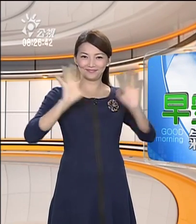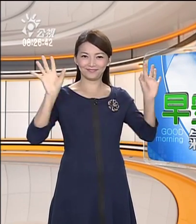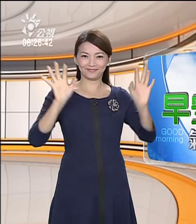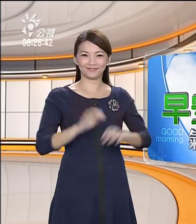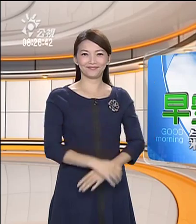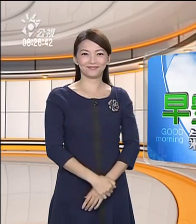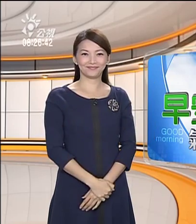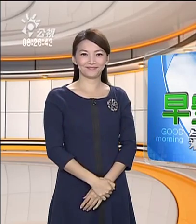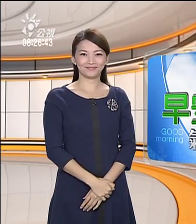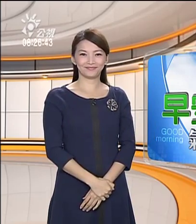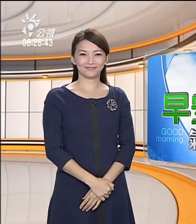料。